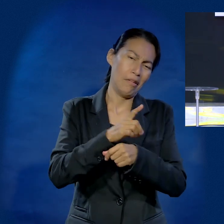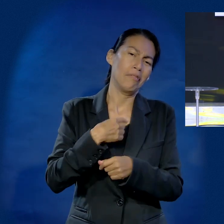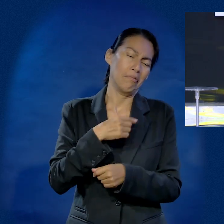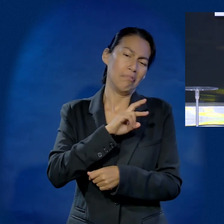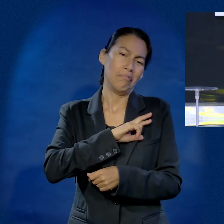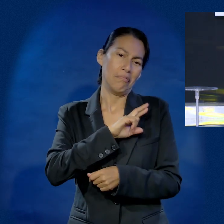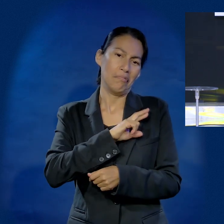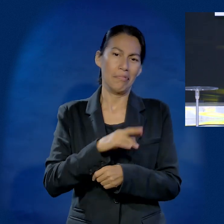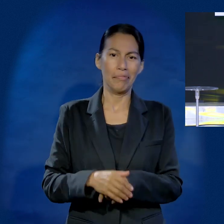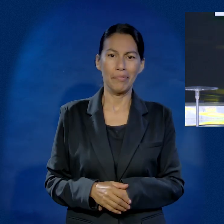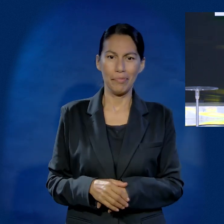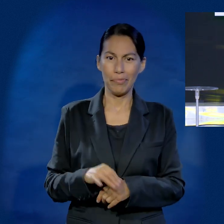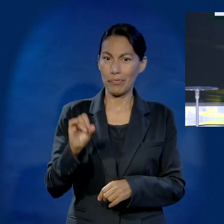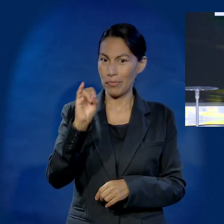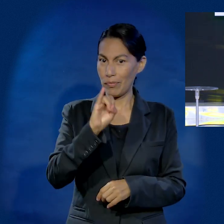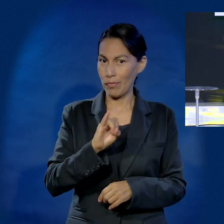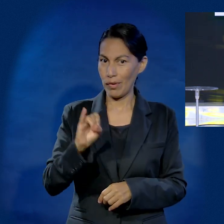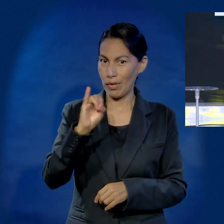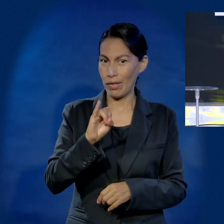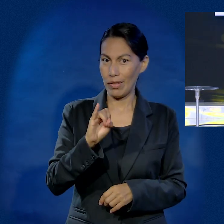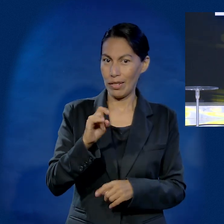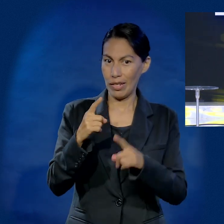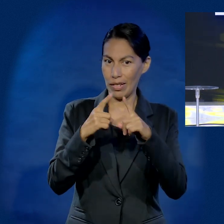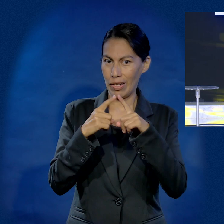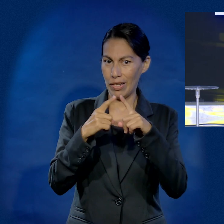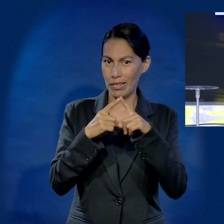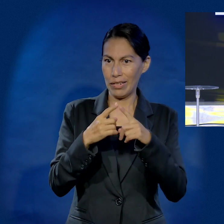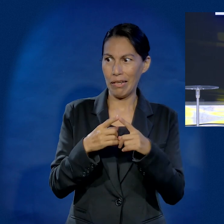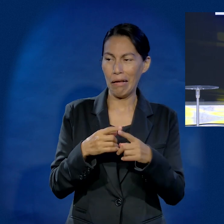domingo, todos los días, era soltero. El